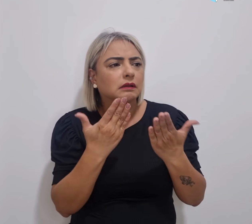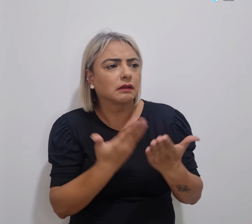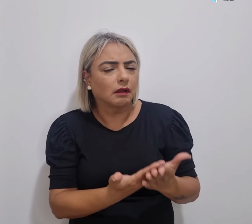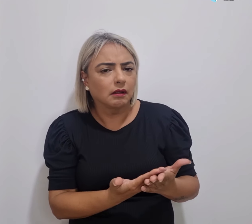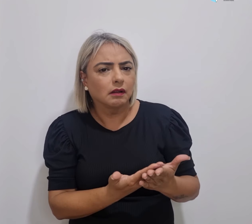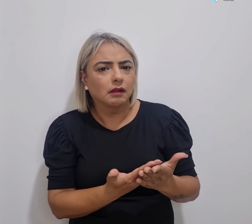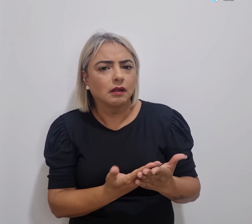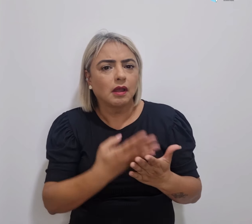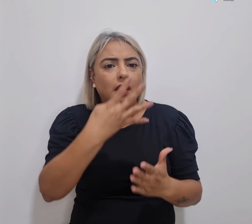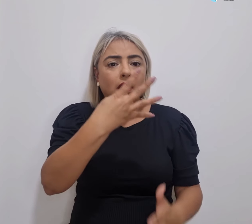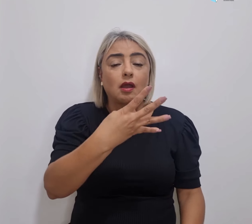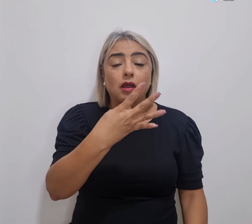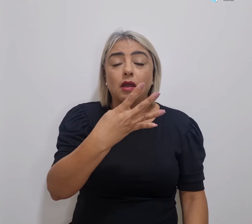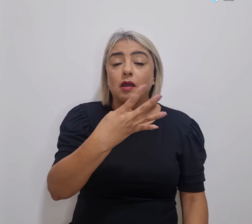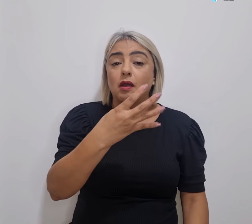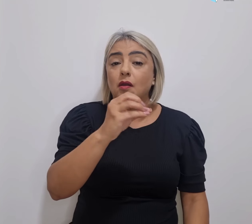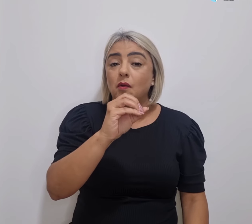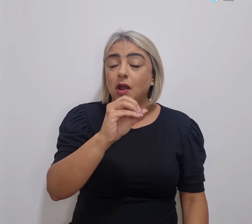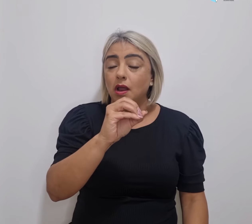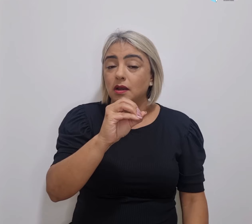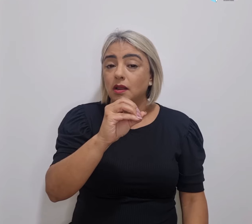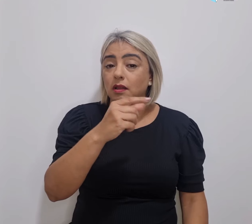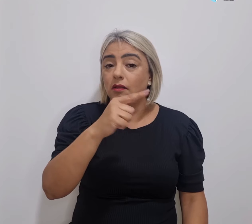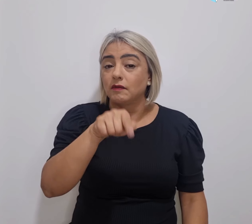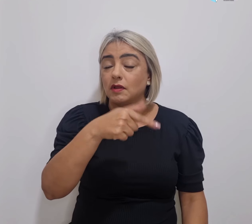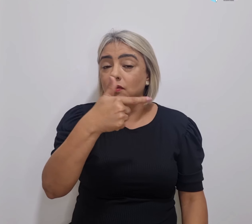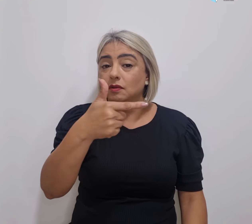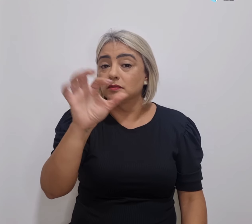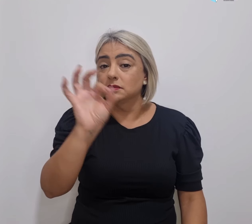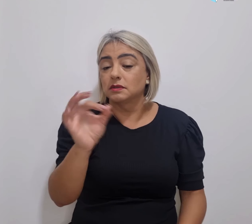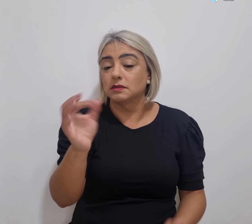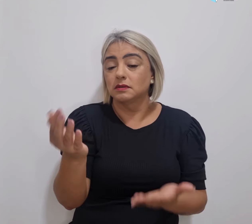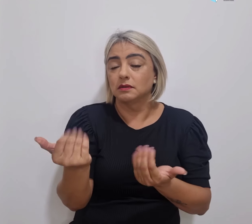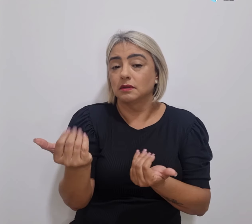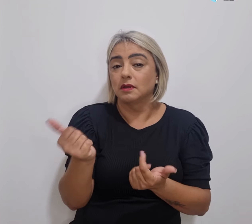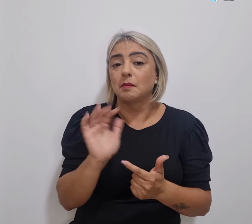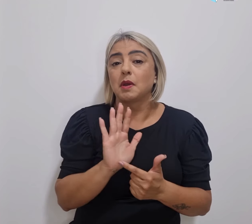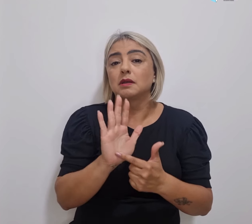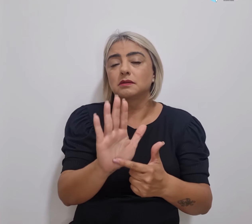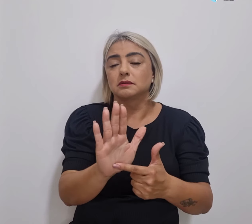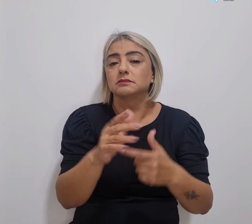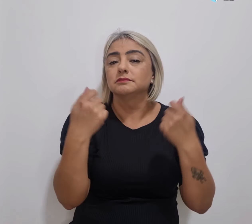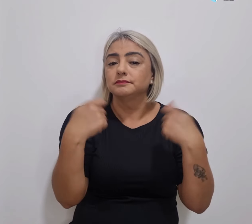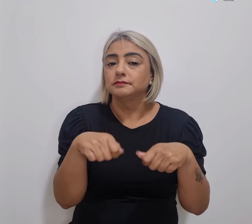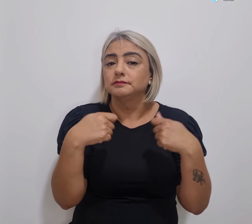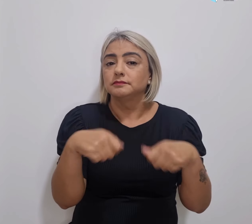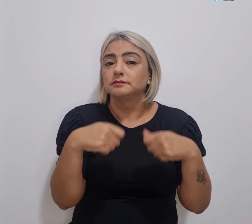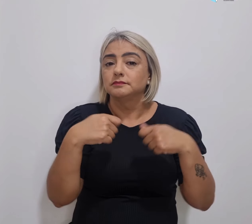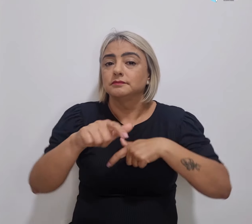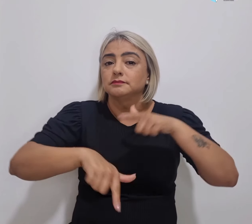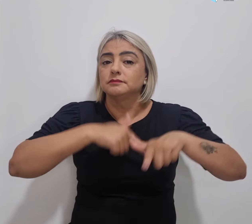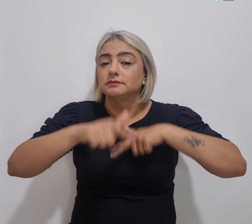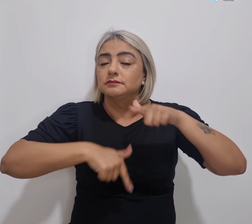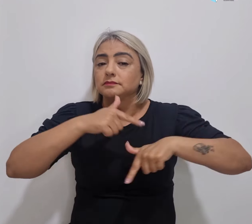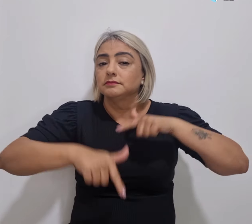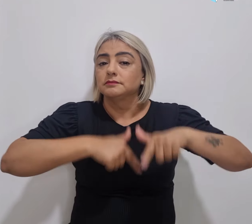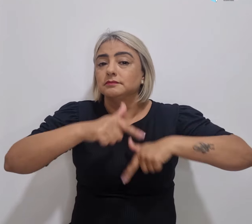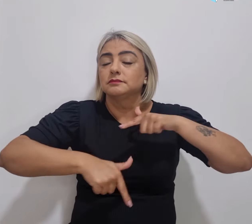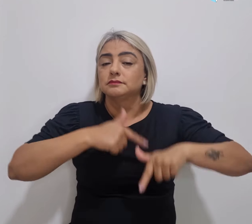40,2% dos jovens apontaram a necessidade de trabalhar trabalhar como fator